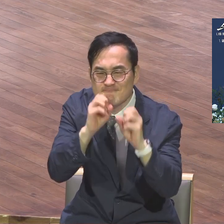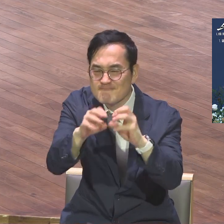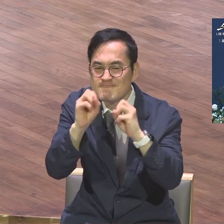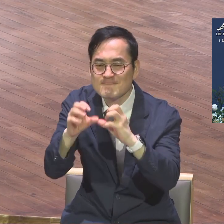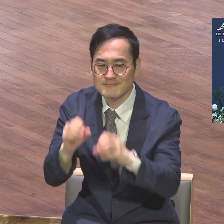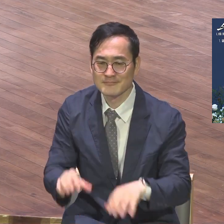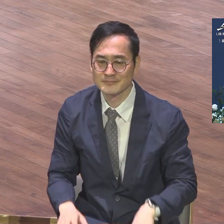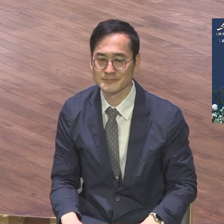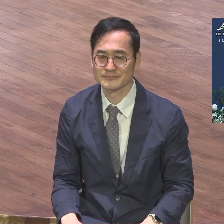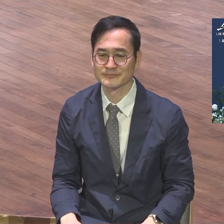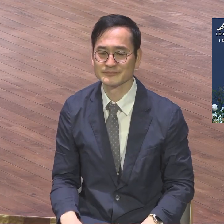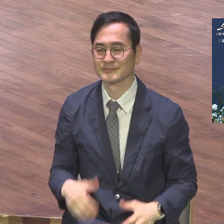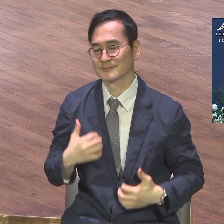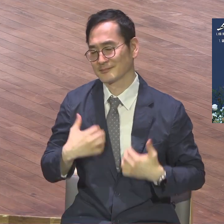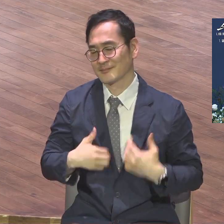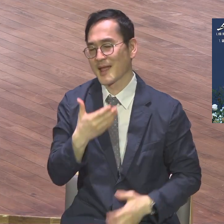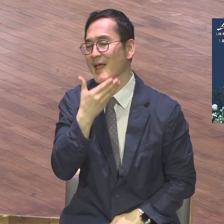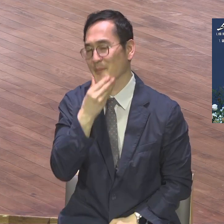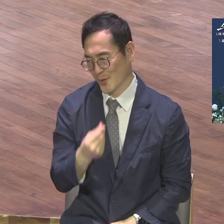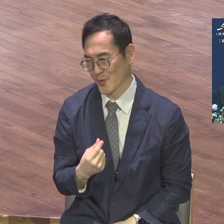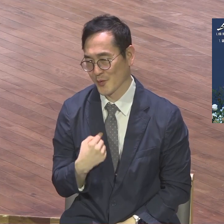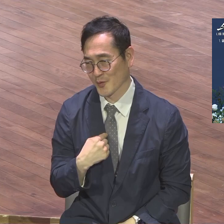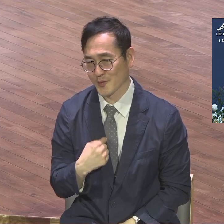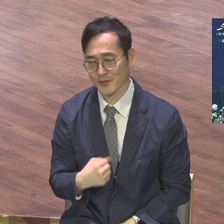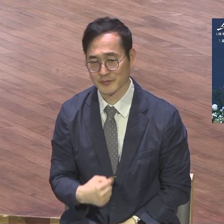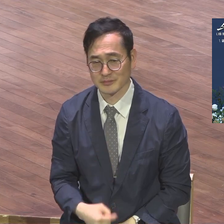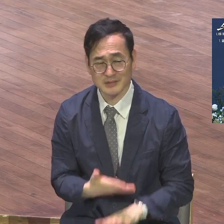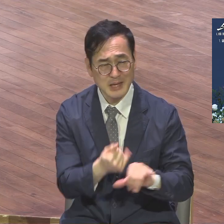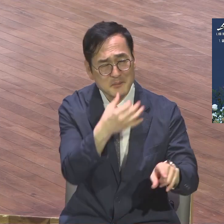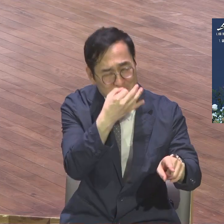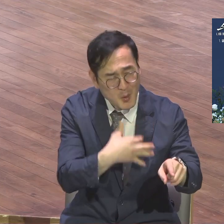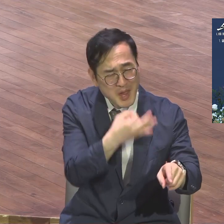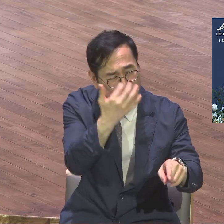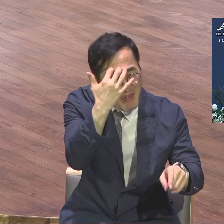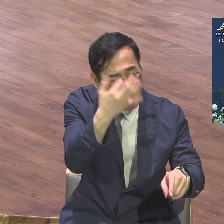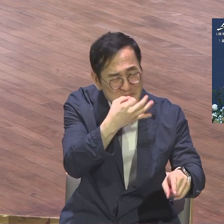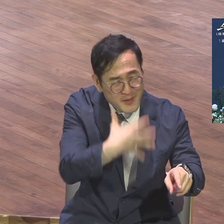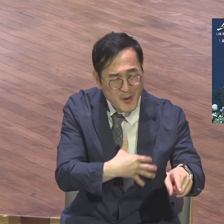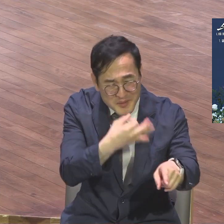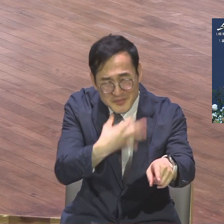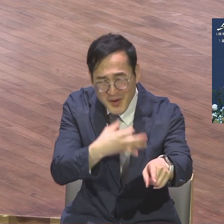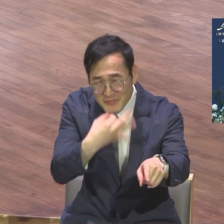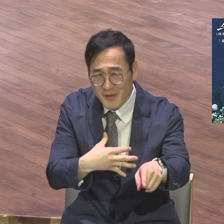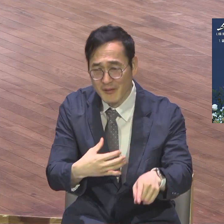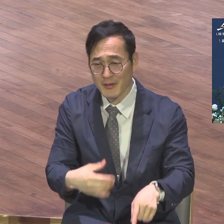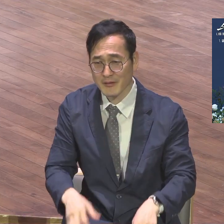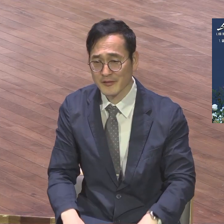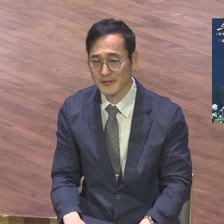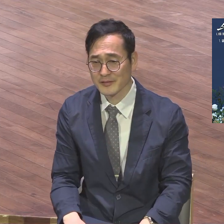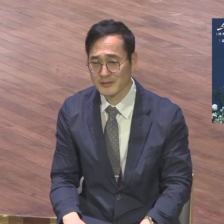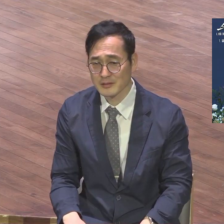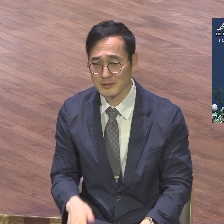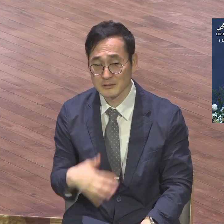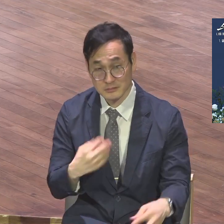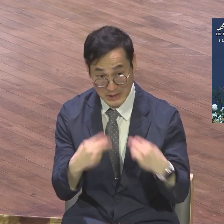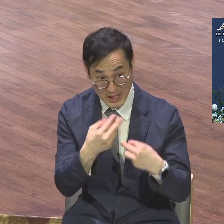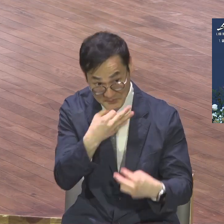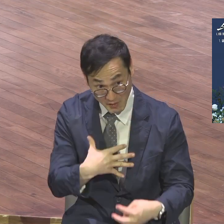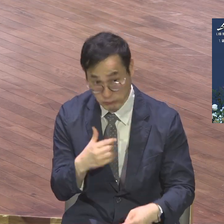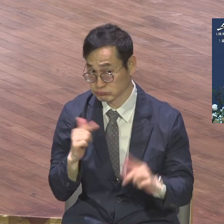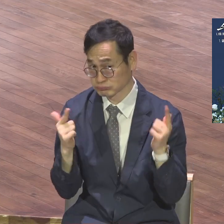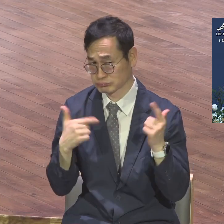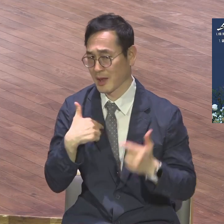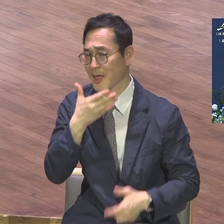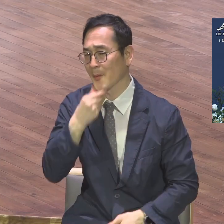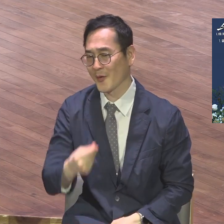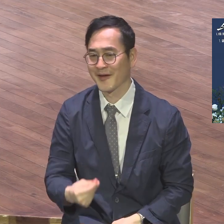일을요 주 안에서 하면 행복한지 몰라요. 남들은 피곤하다고 말할지 몰라, 남들 힘들어 보일지 몰라도 나는 너무 행복해. 아멘.